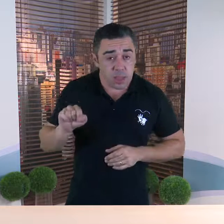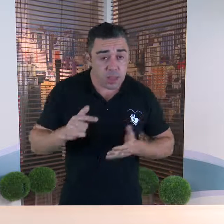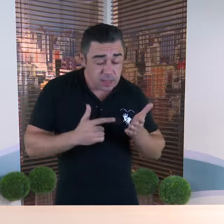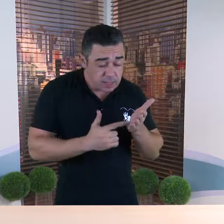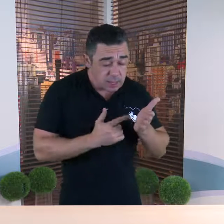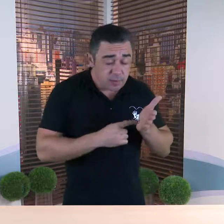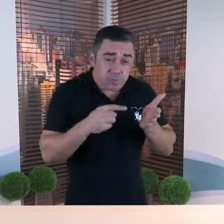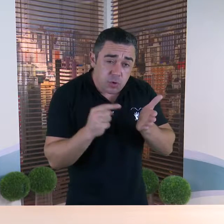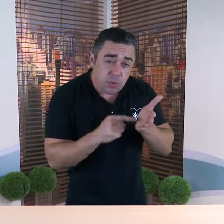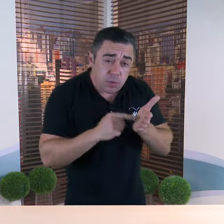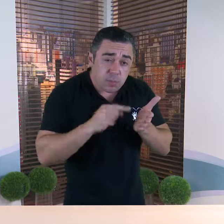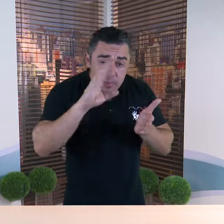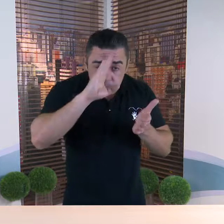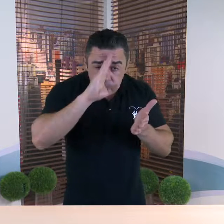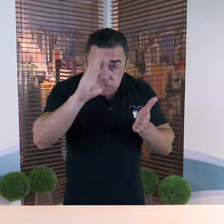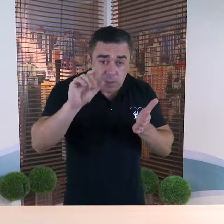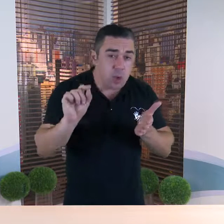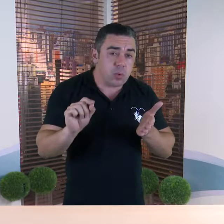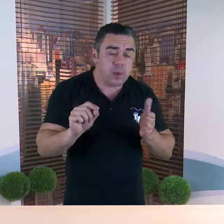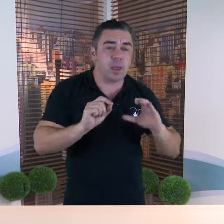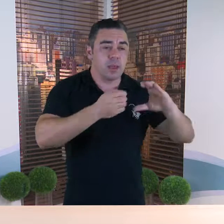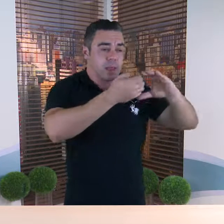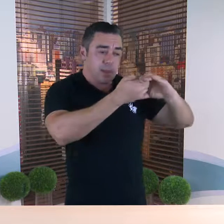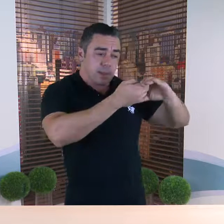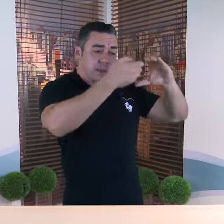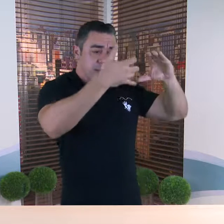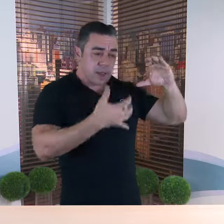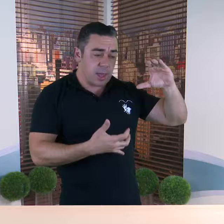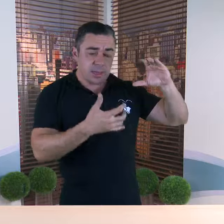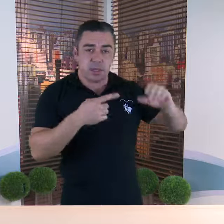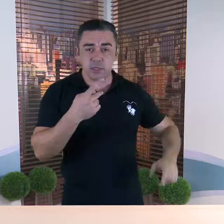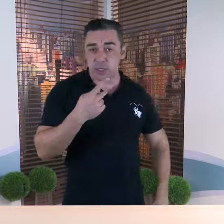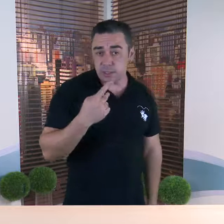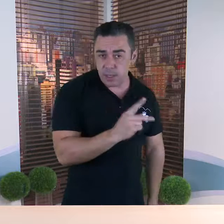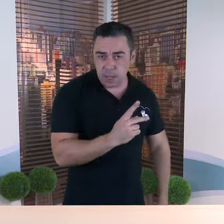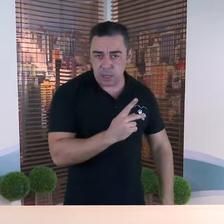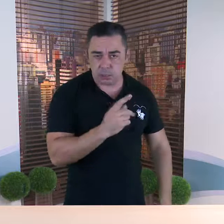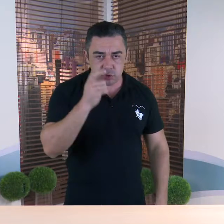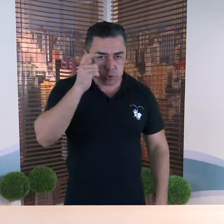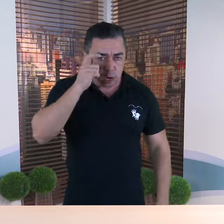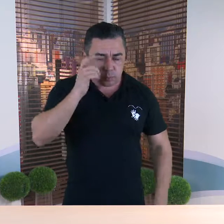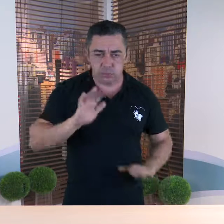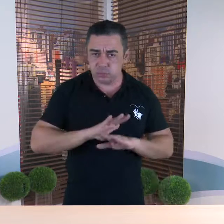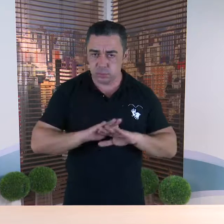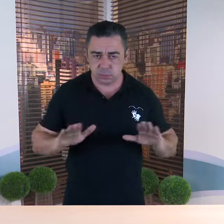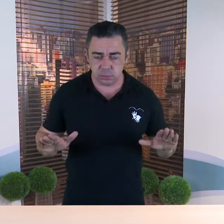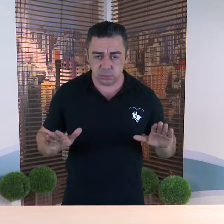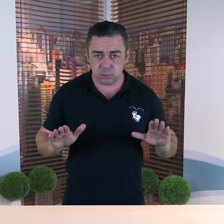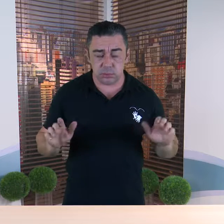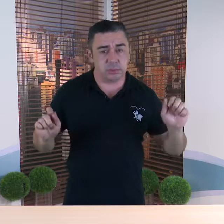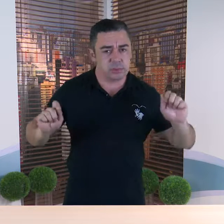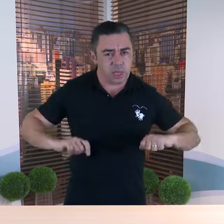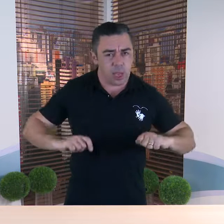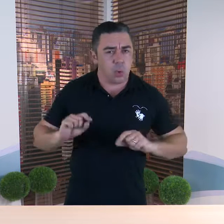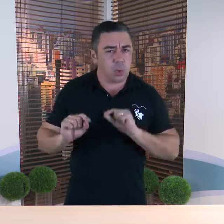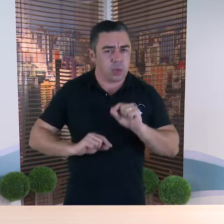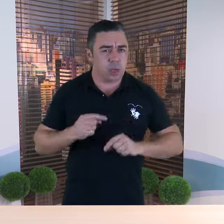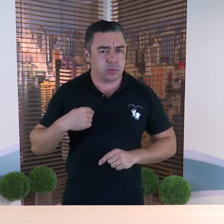O livro destaca apenas algumas características da natureza de Satanás, o que nos